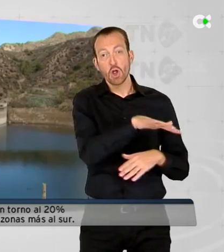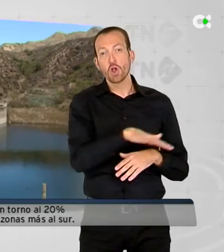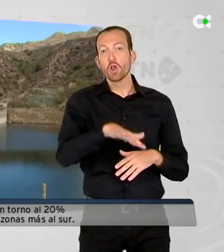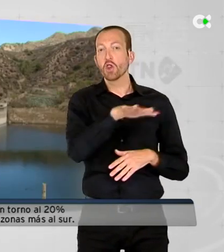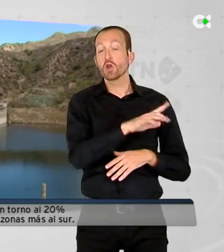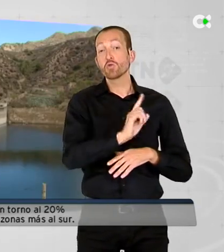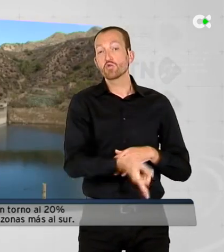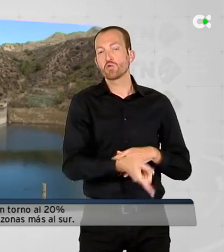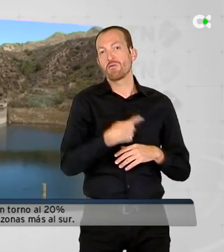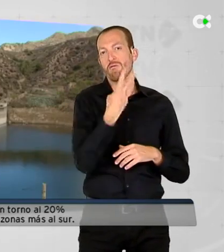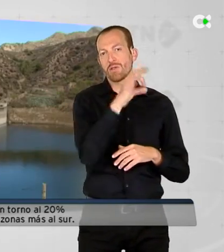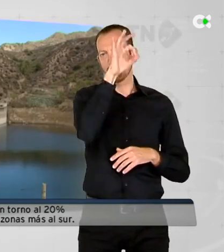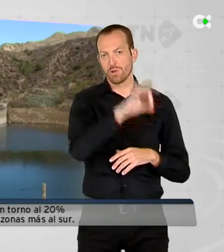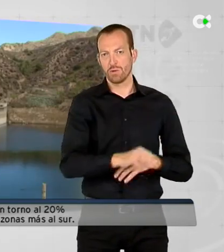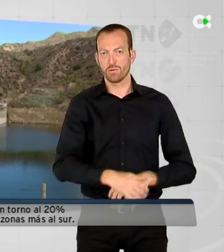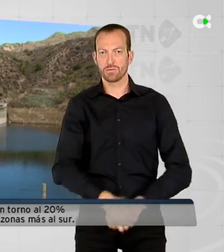zonas más al sur.